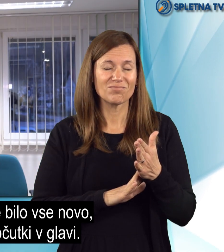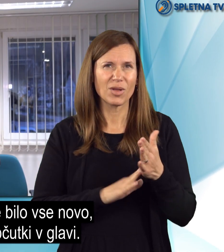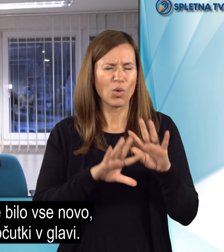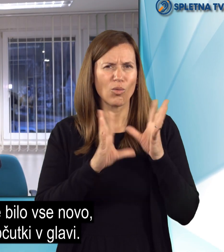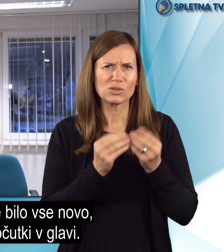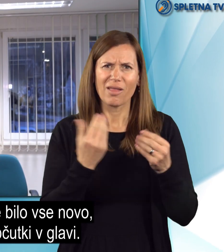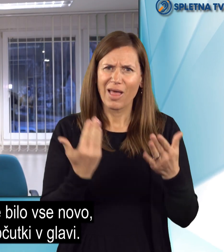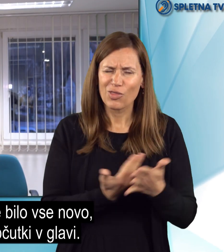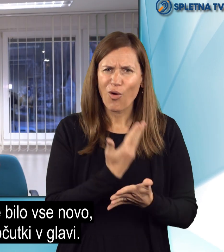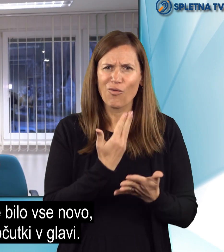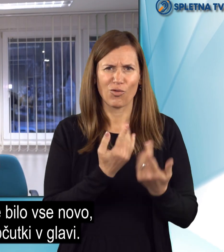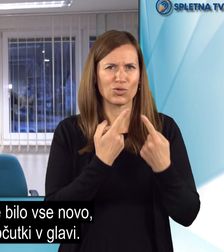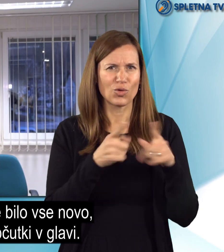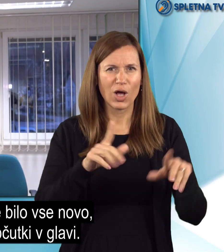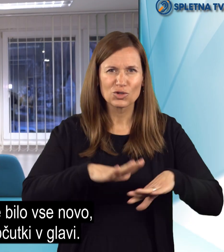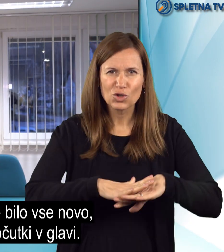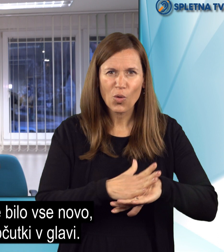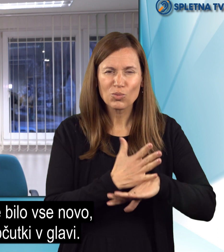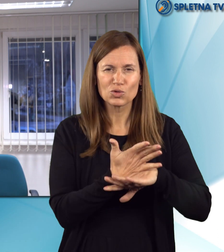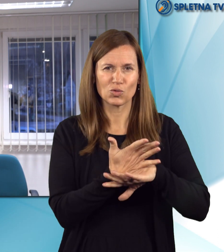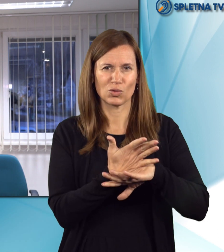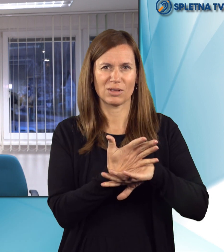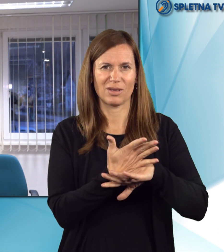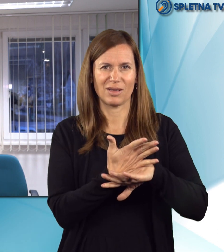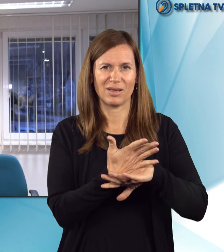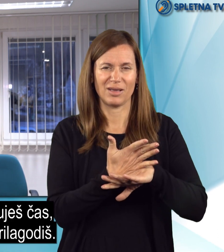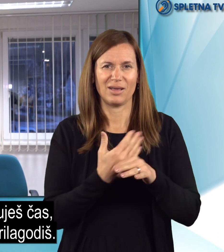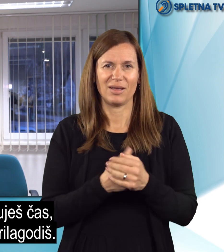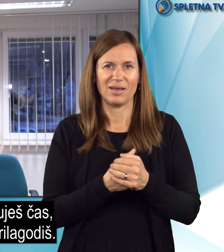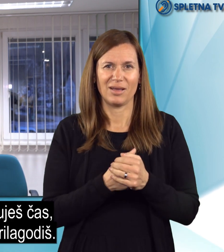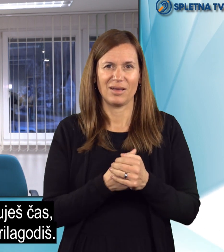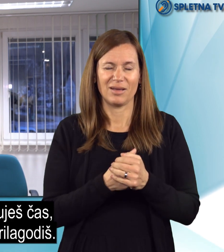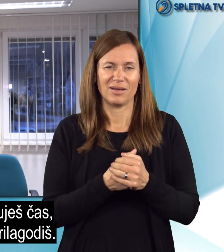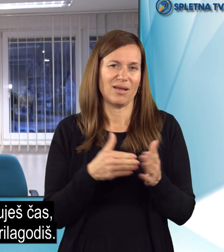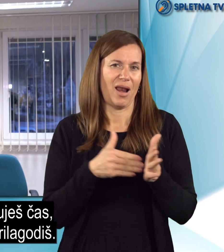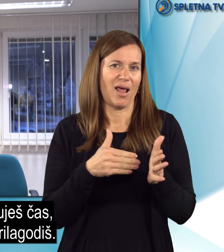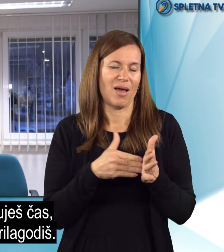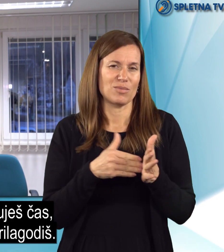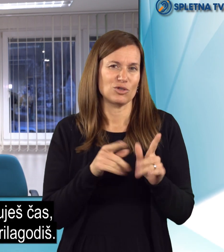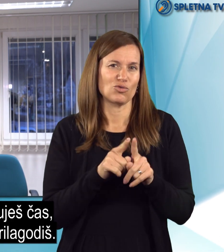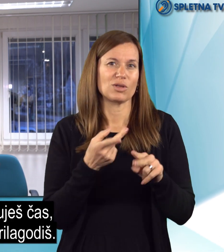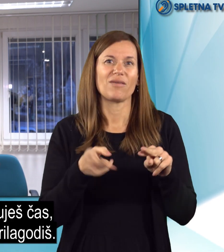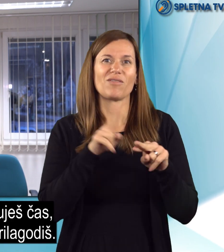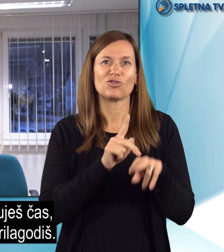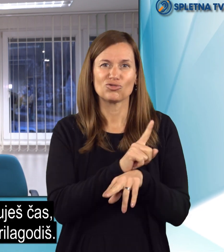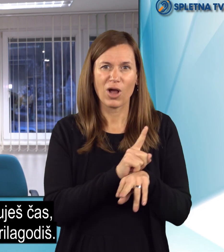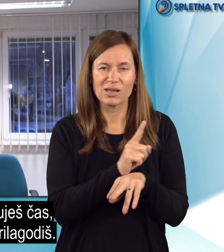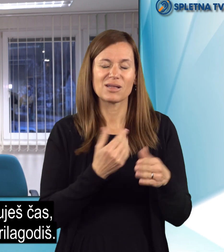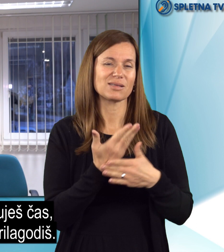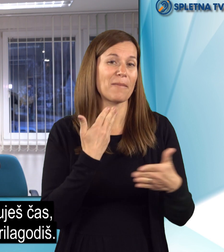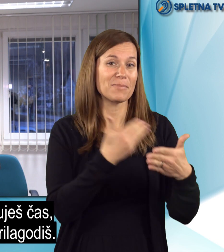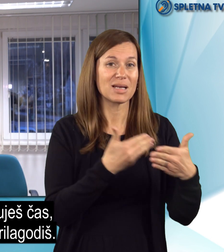bolj na novo, drugi občutki v glavi, rabiš tudi